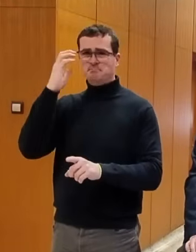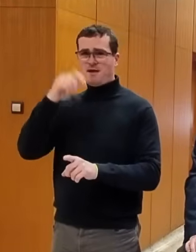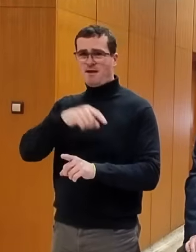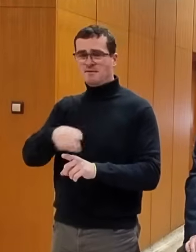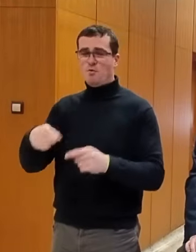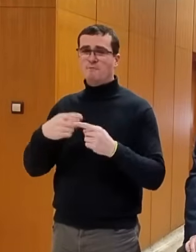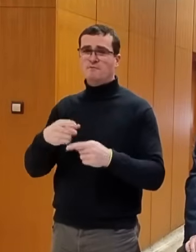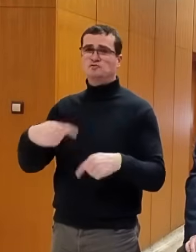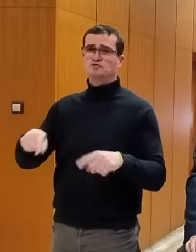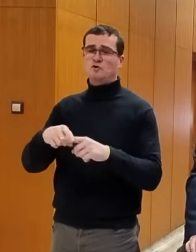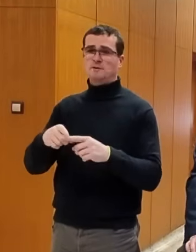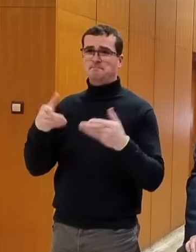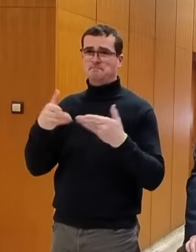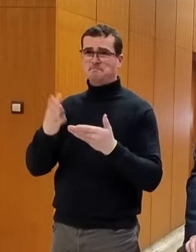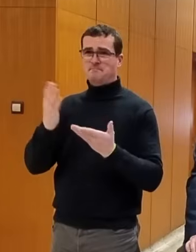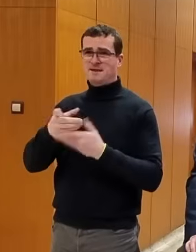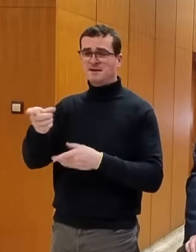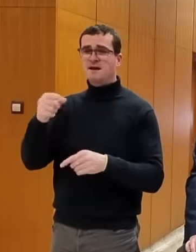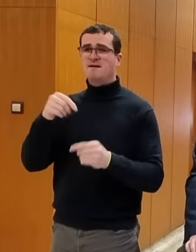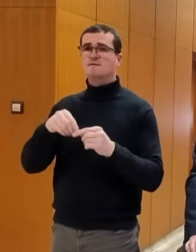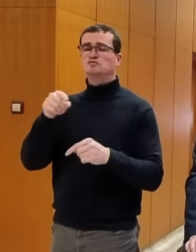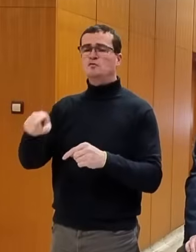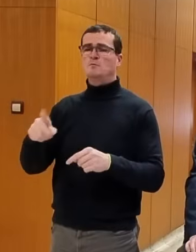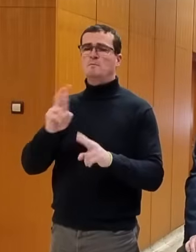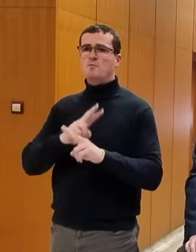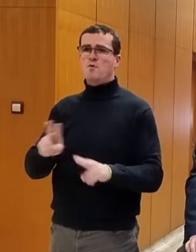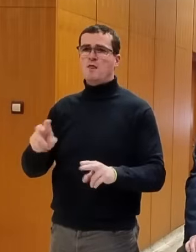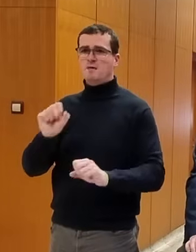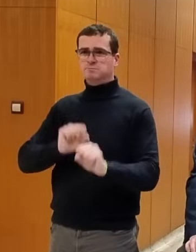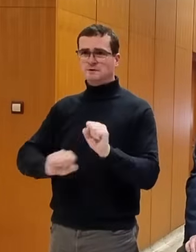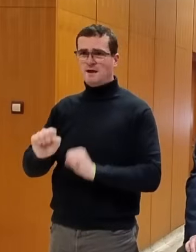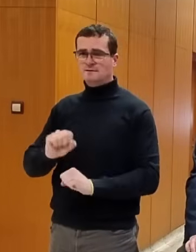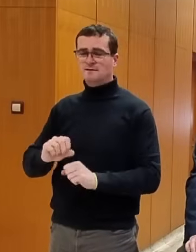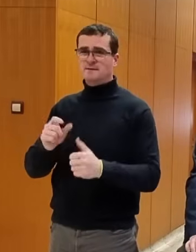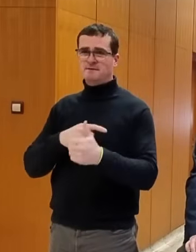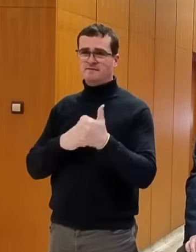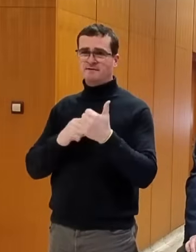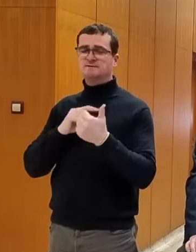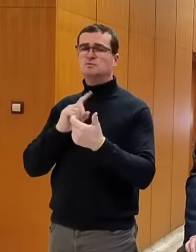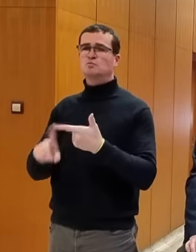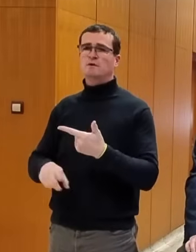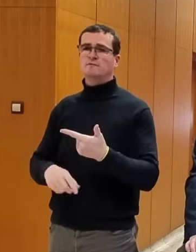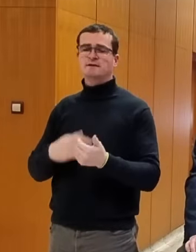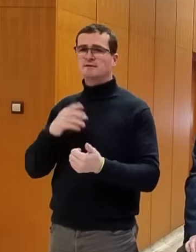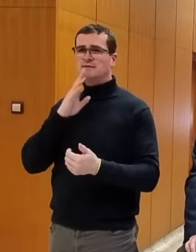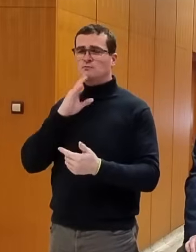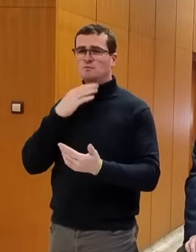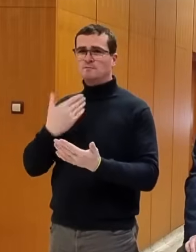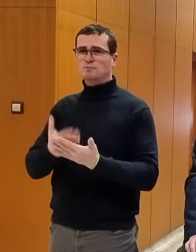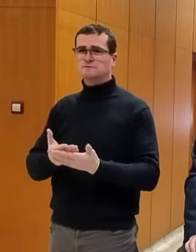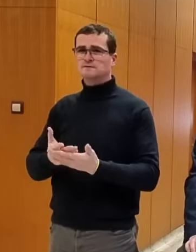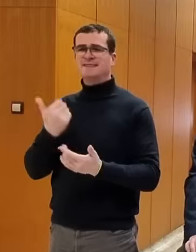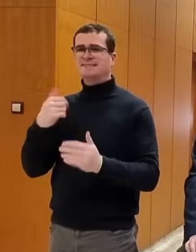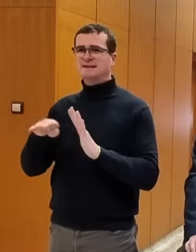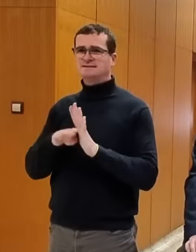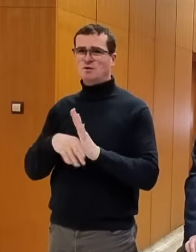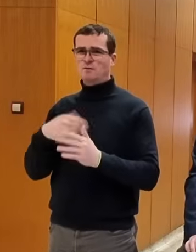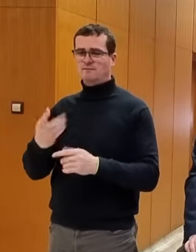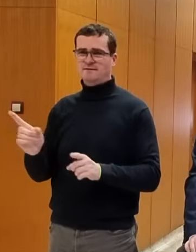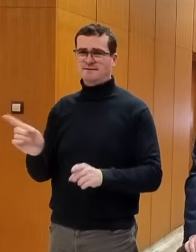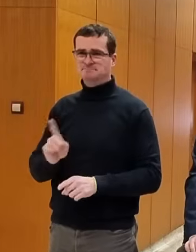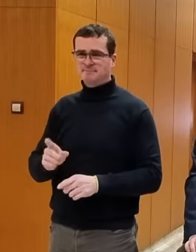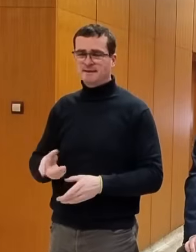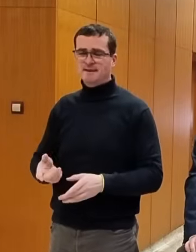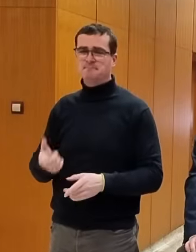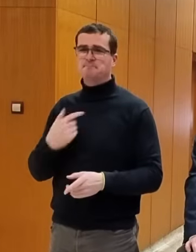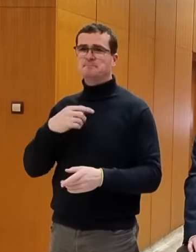páchateľom, voči ktorým smerujú, aby sa voči tomu mohli účinne brániť, čiže to je prvá vec. Druhá vec, nemôžu byť poskytované nezákonne, to znamená,